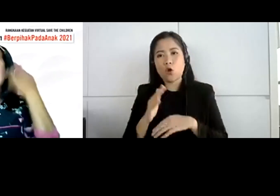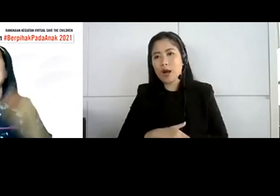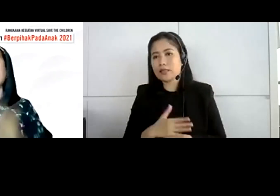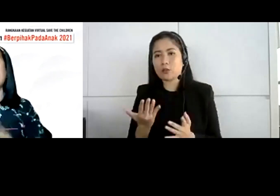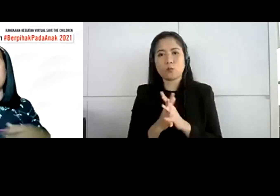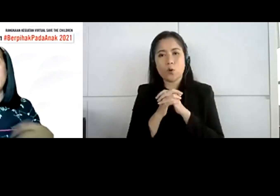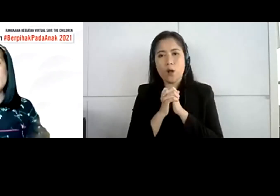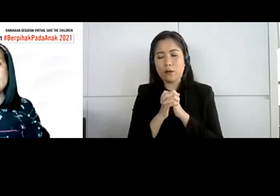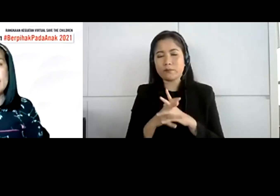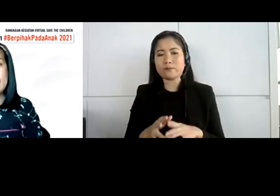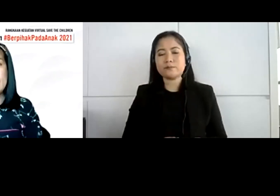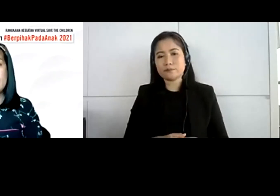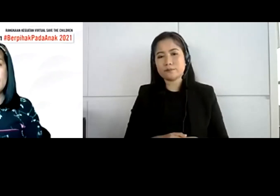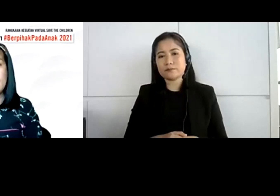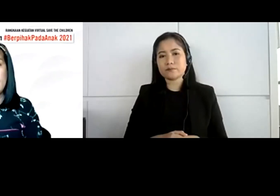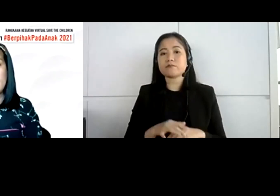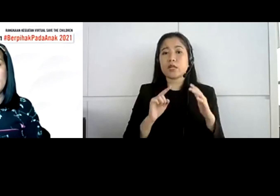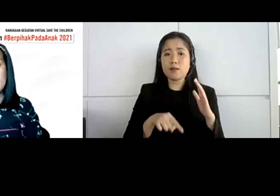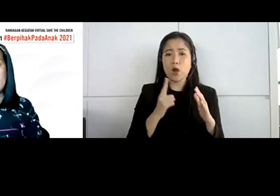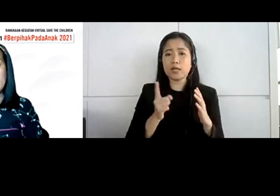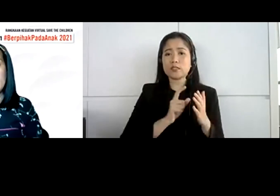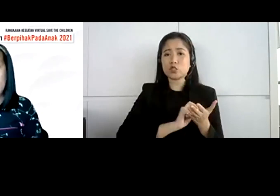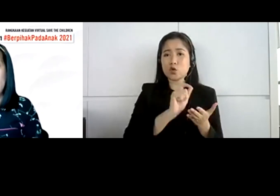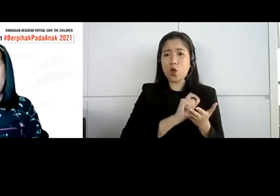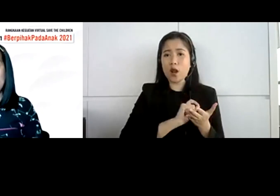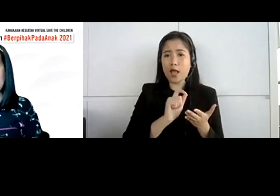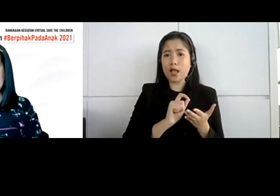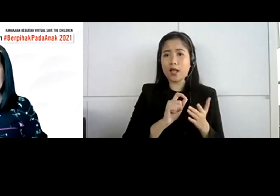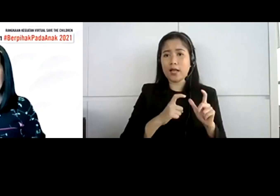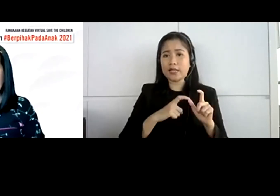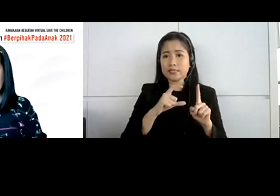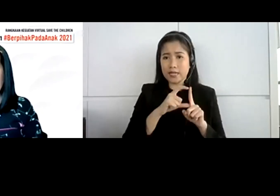mulai dengan di sekolah-sekolah SD dan juga ini TK